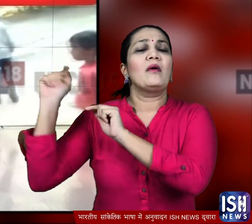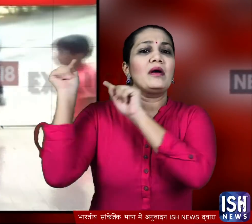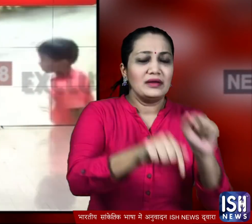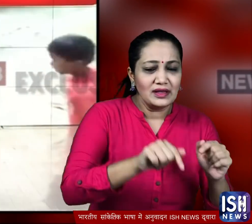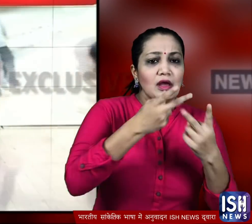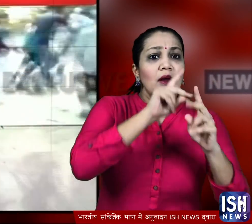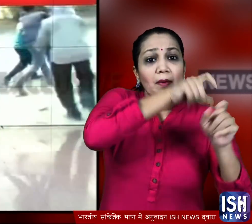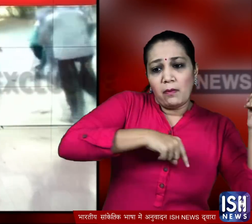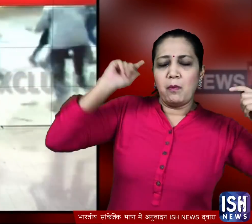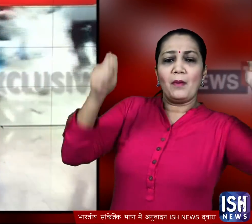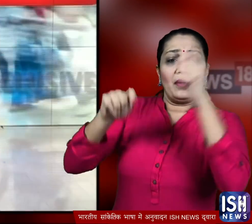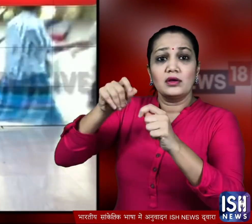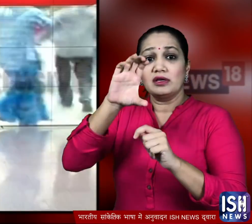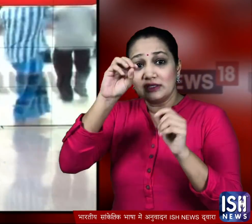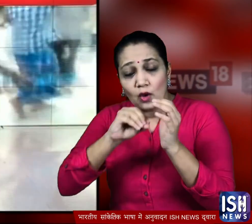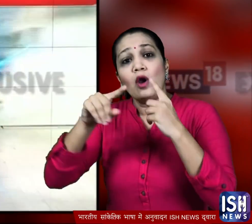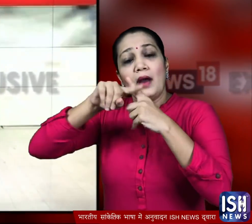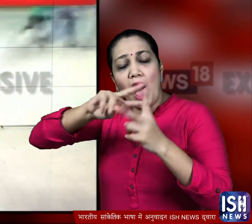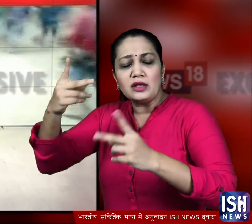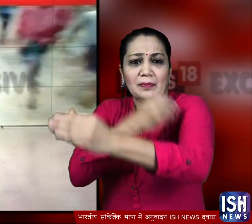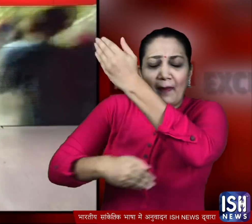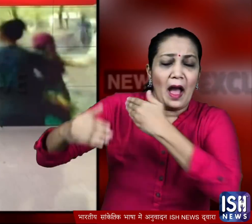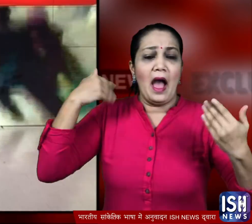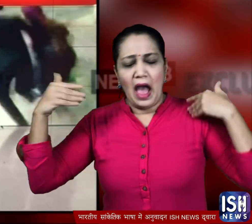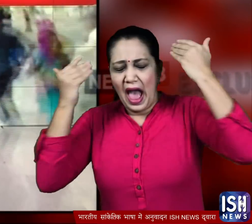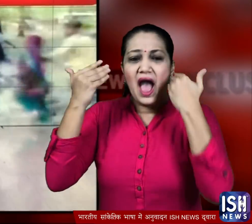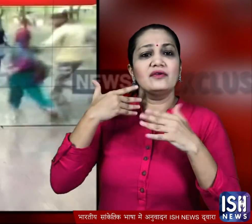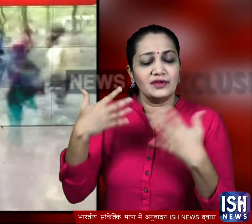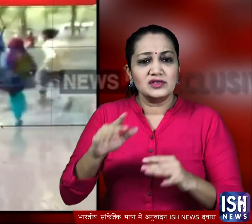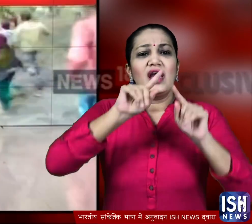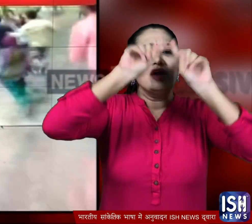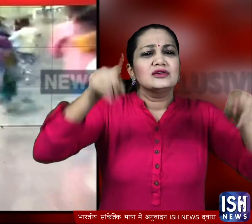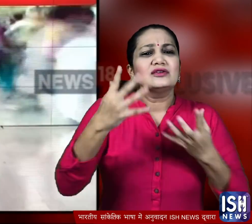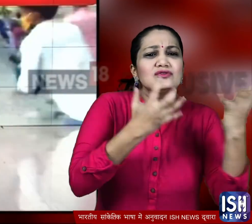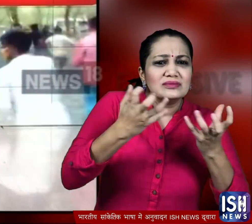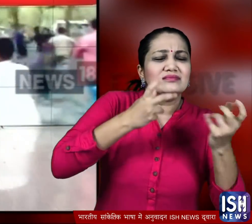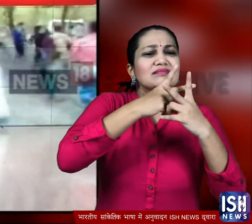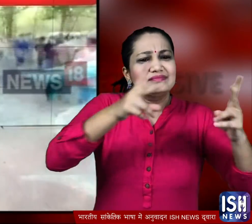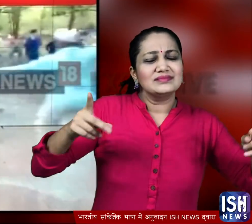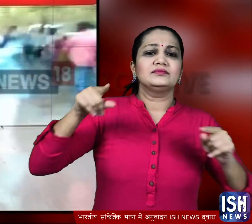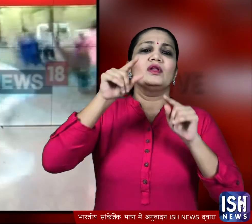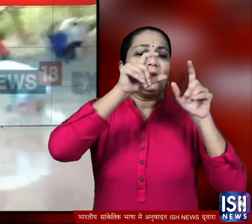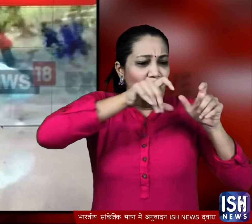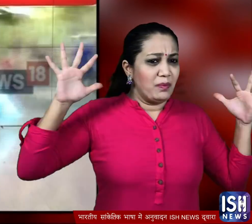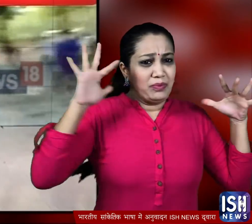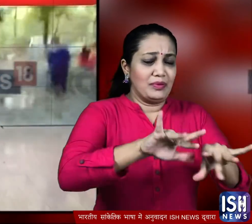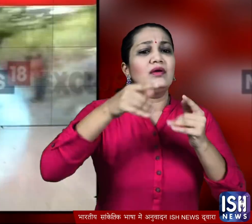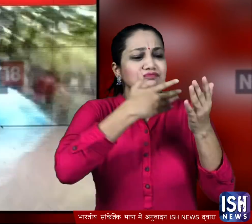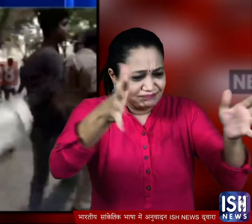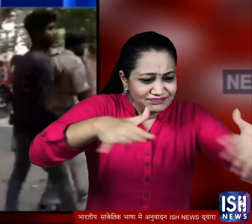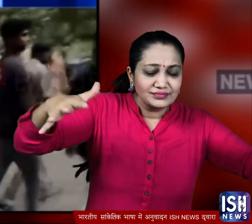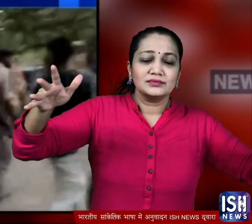दिया, जिसमें सीओ समेत कुछ पुलिसकर्मी घायल हो गए। ये घटना उस वक्त हुई जब बाजार में जुटी भीड़ को हटाने की कोशिश की